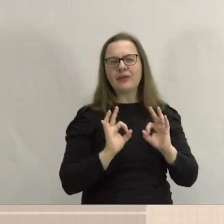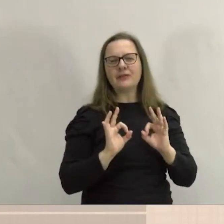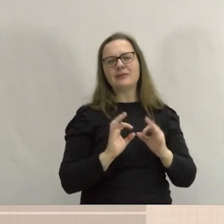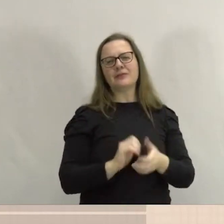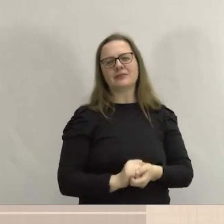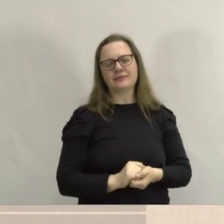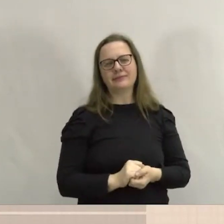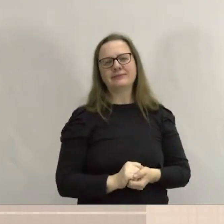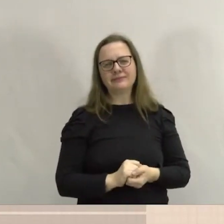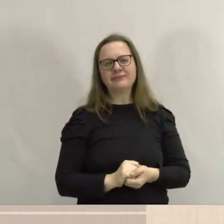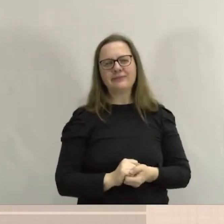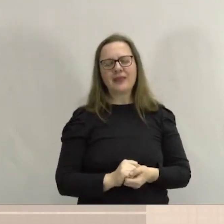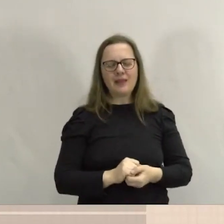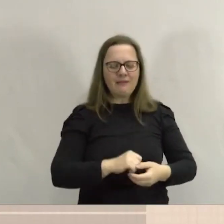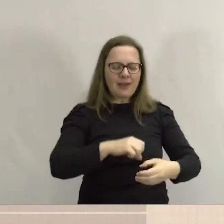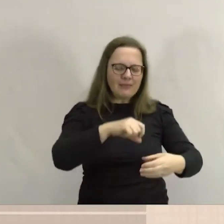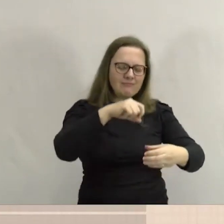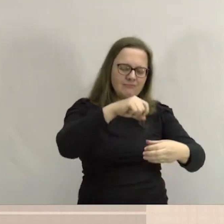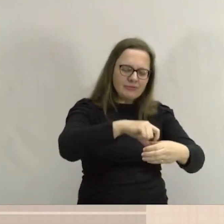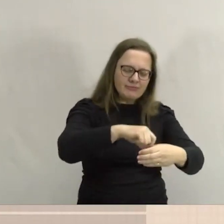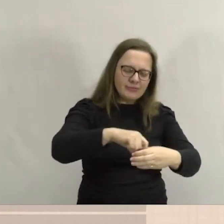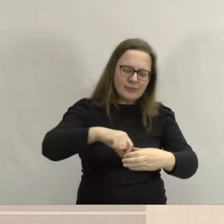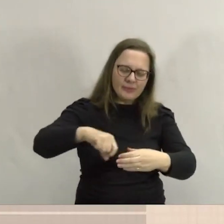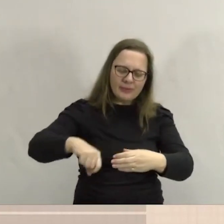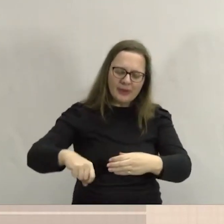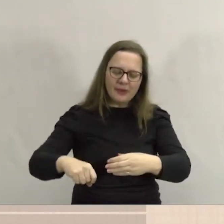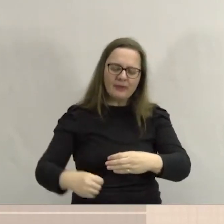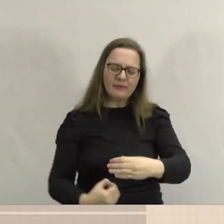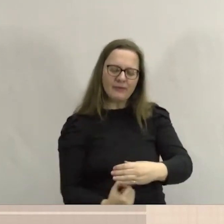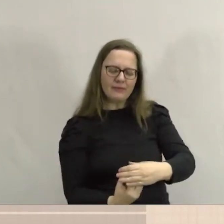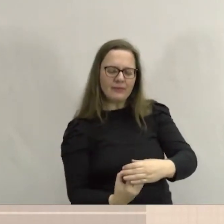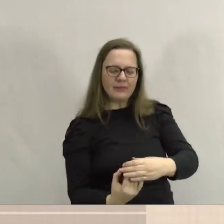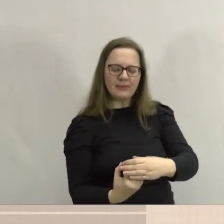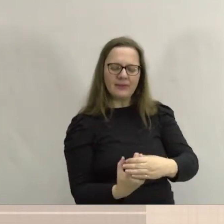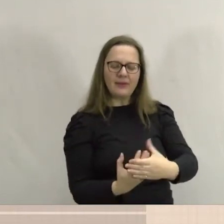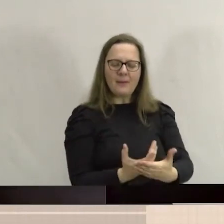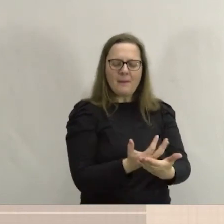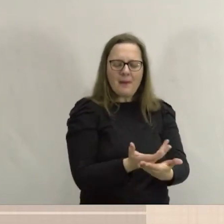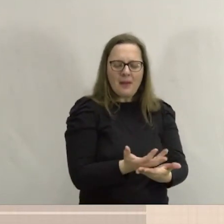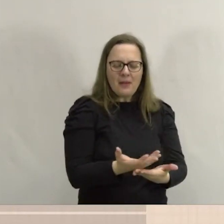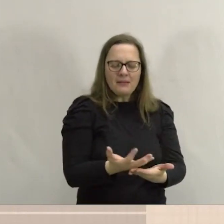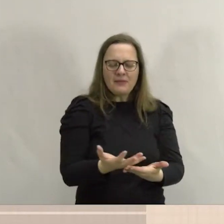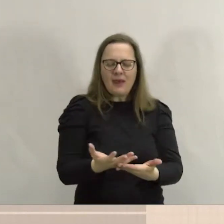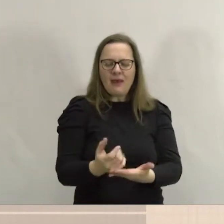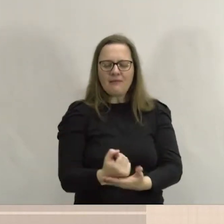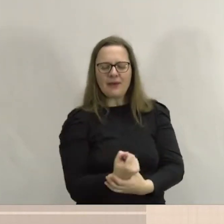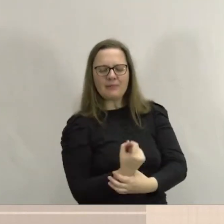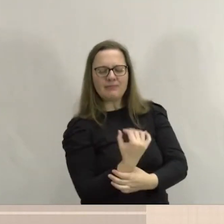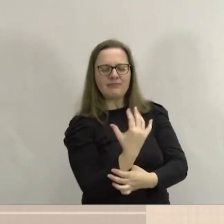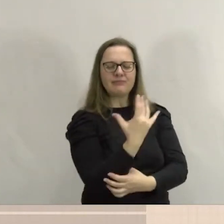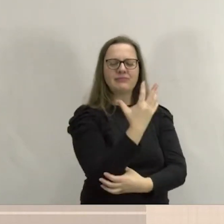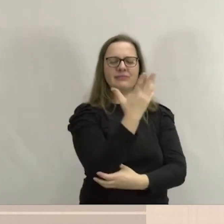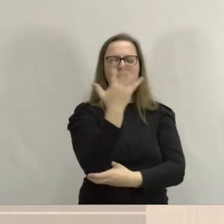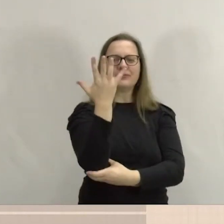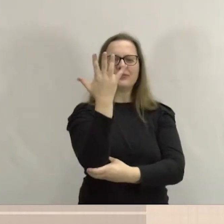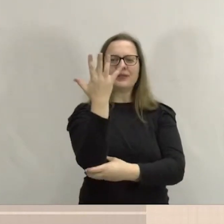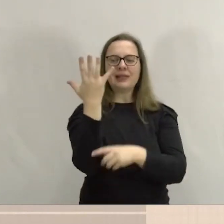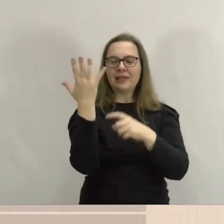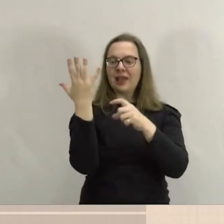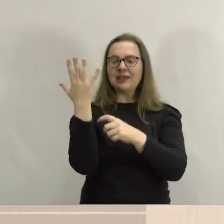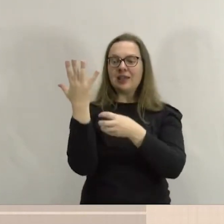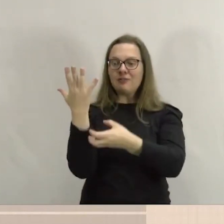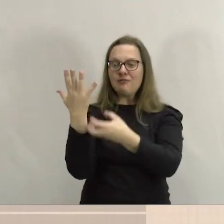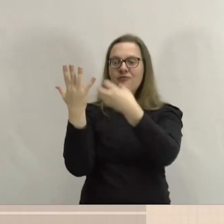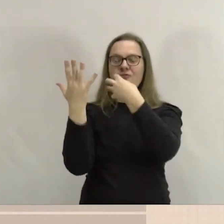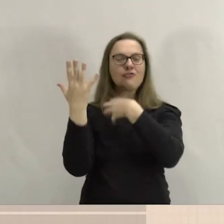terra, fecundar a terra, fazer brotar, dar semente ao que semeia e dar pão ao que come. Irmãos,